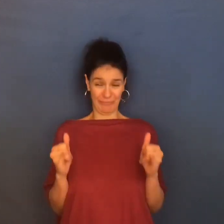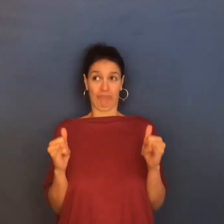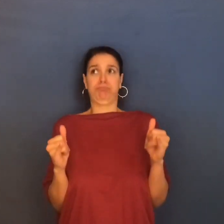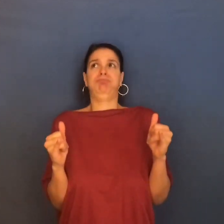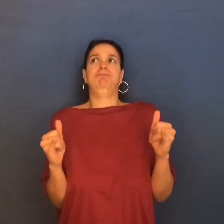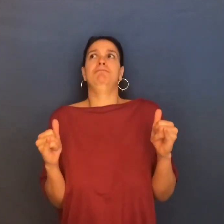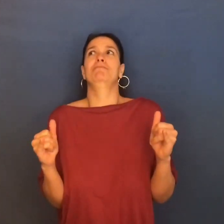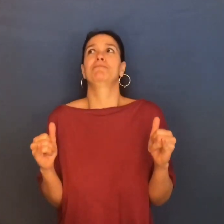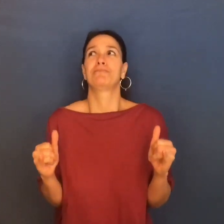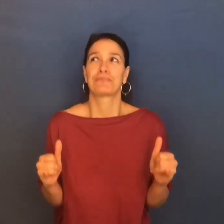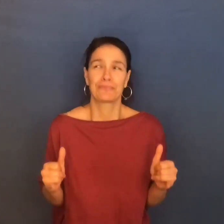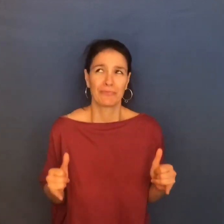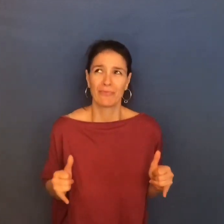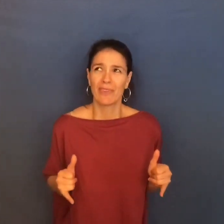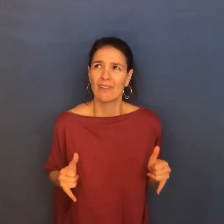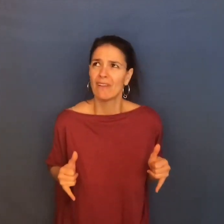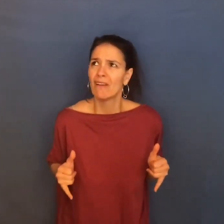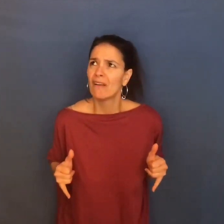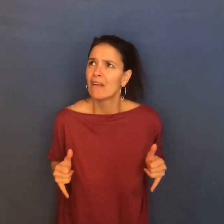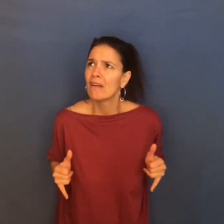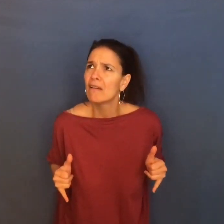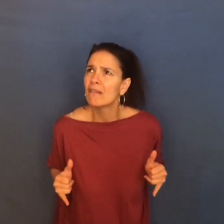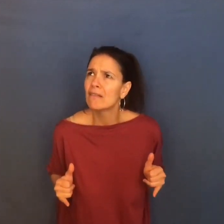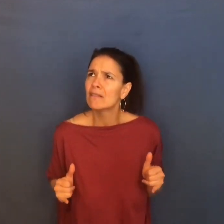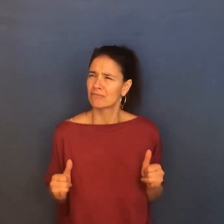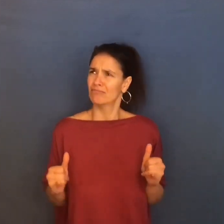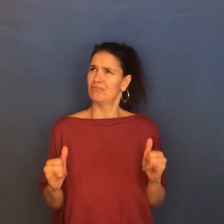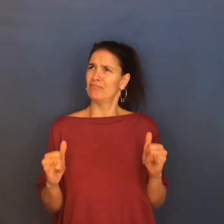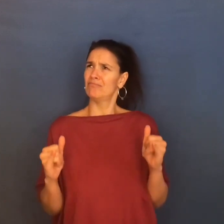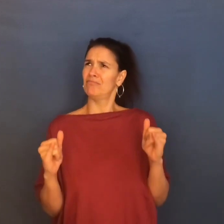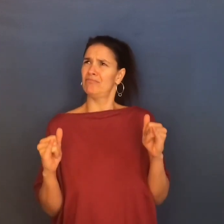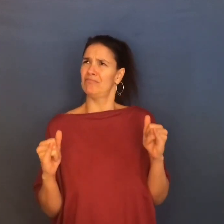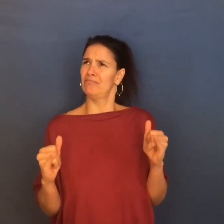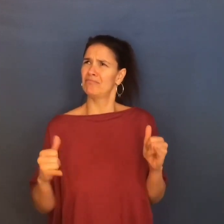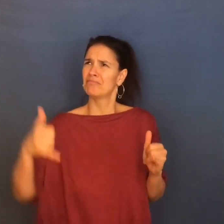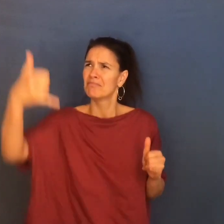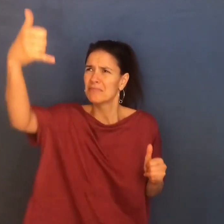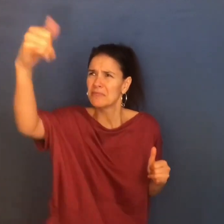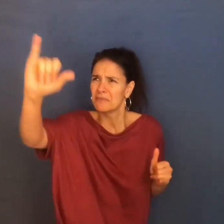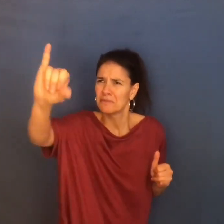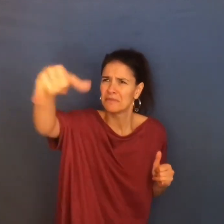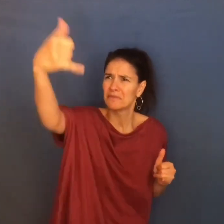Il leva les yeux au ciel et vit quelque chose voler.